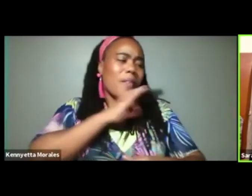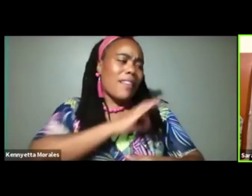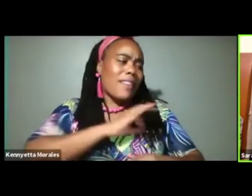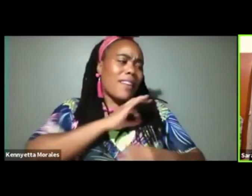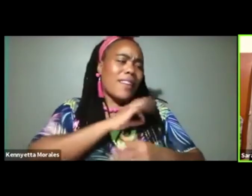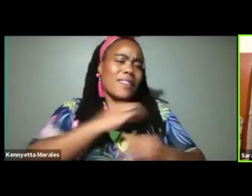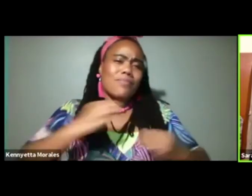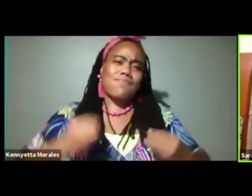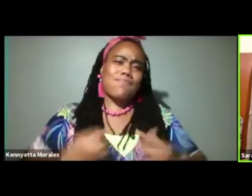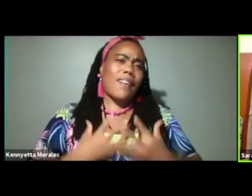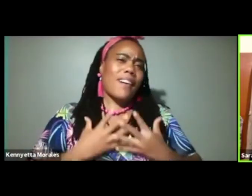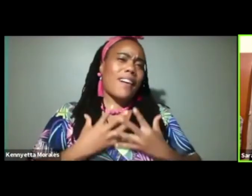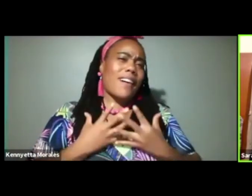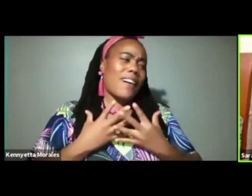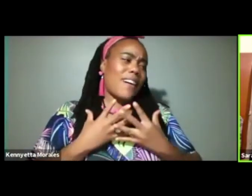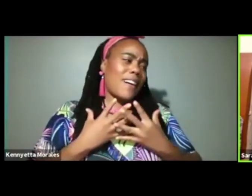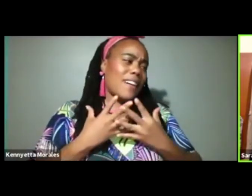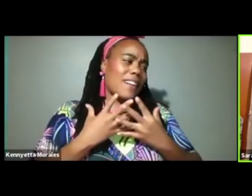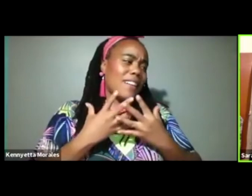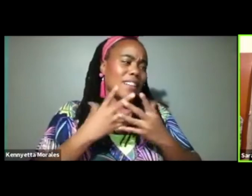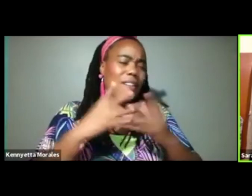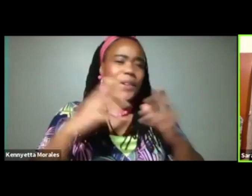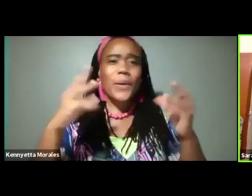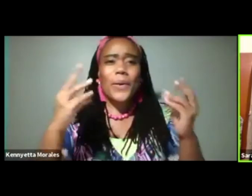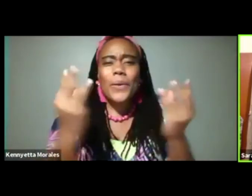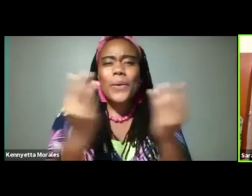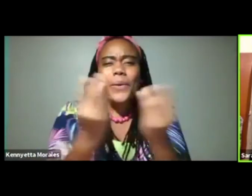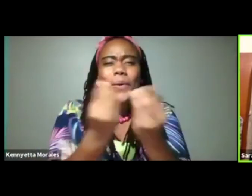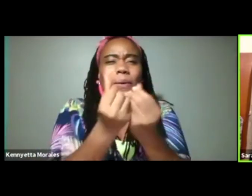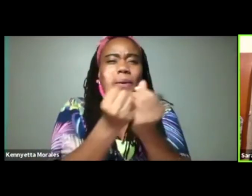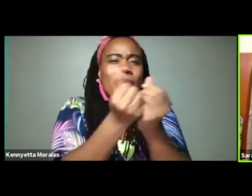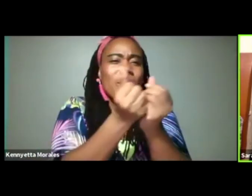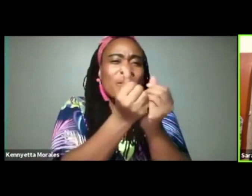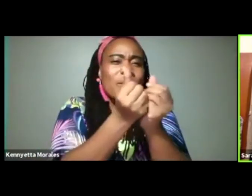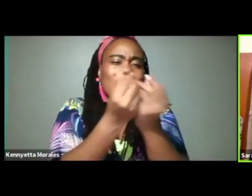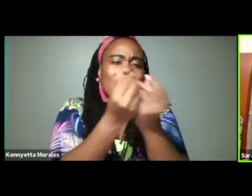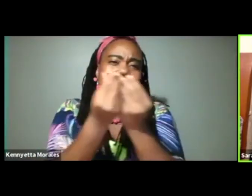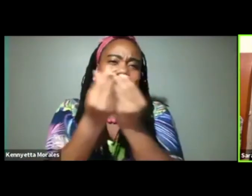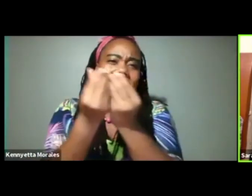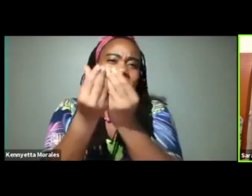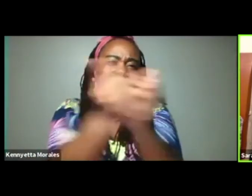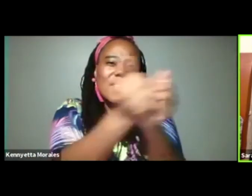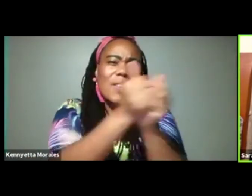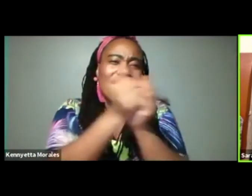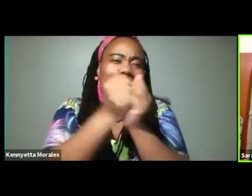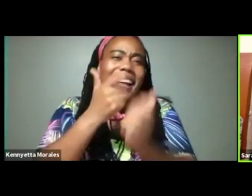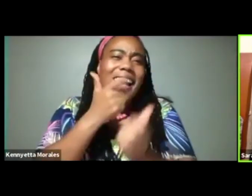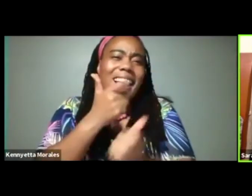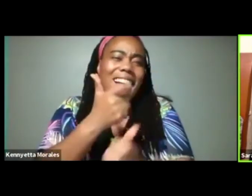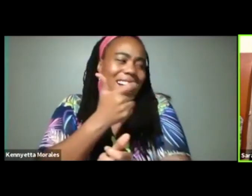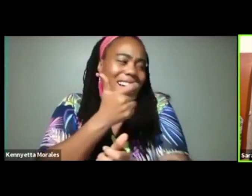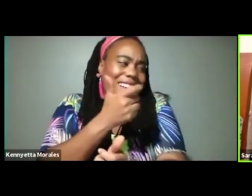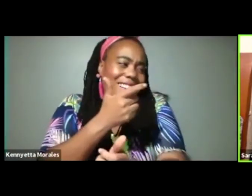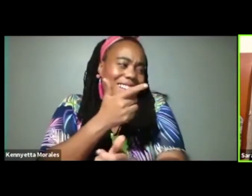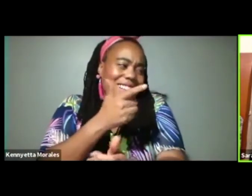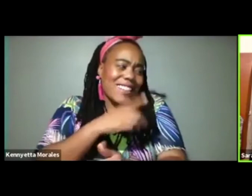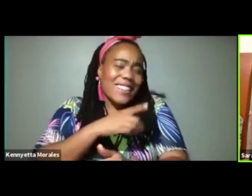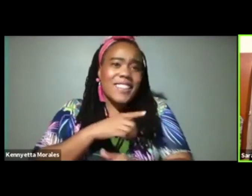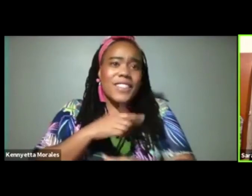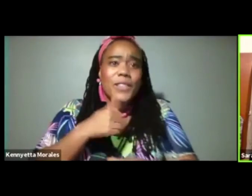contigo. Juntos reímos, voy a estallar. ¿Quieres